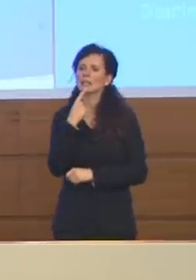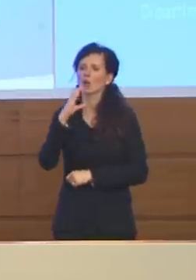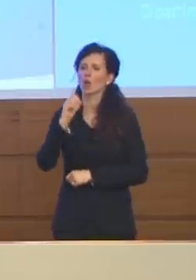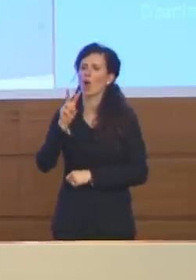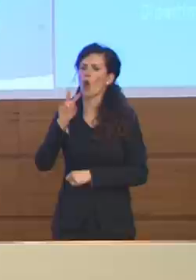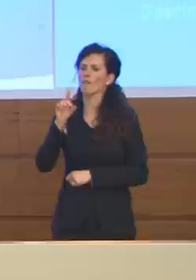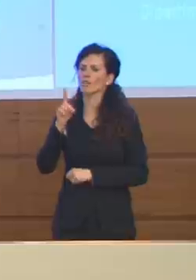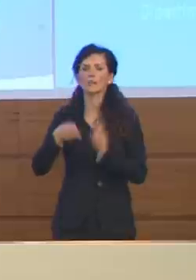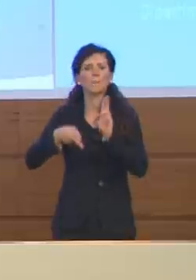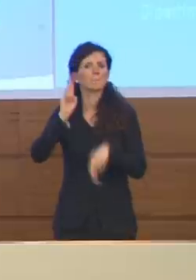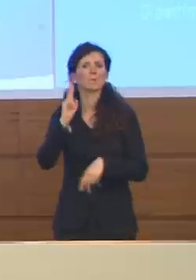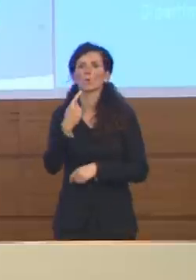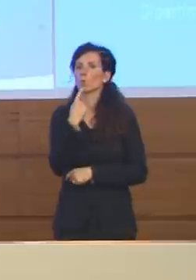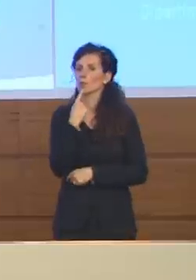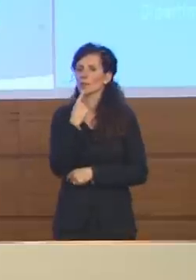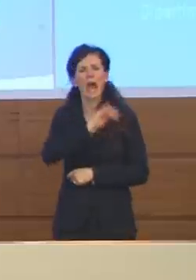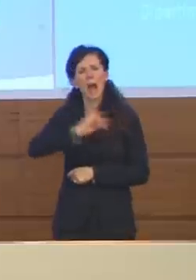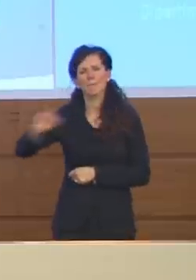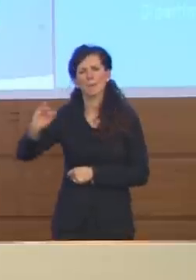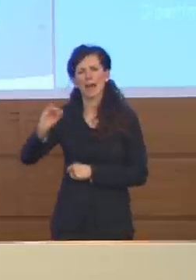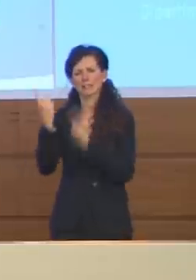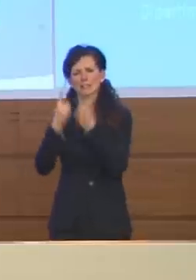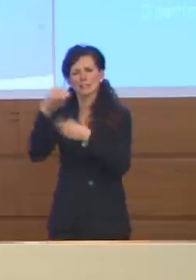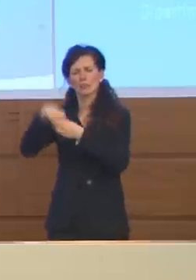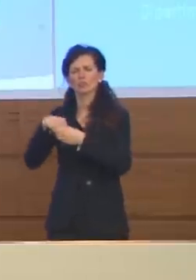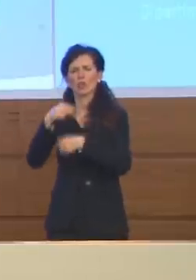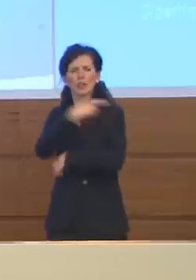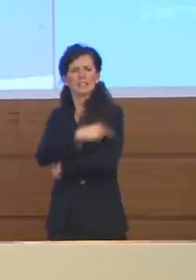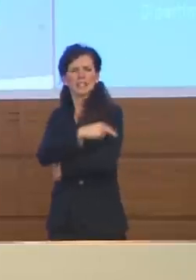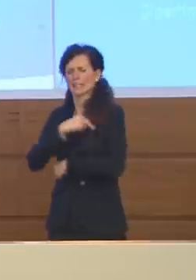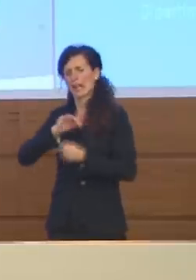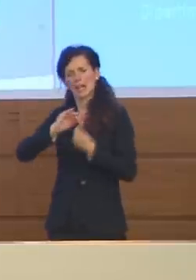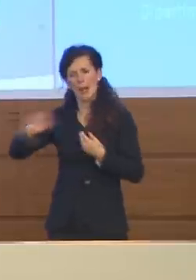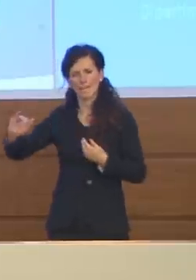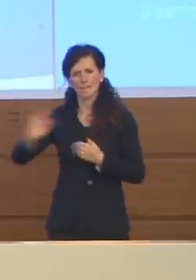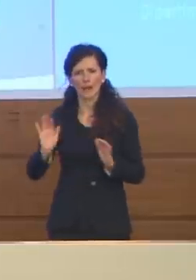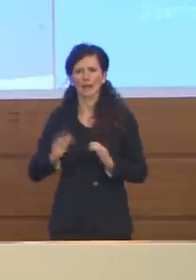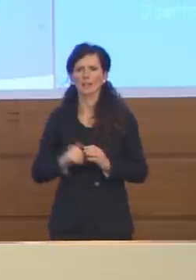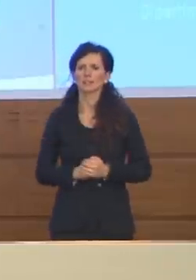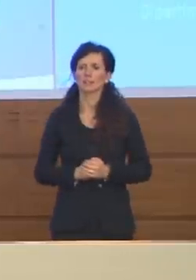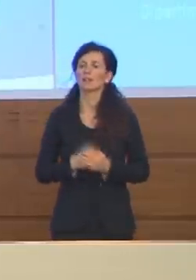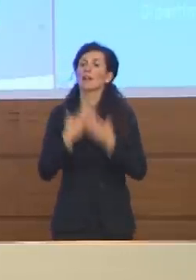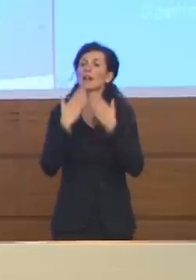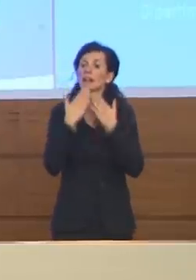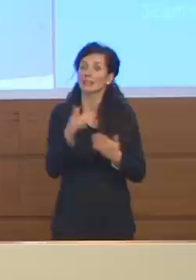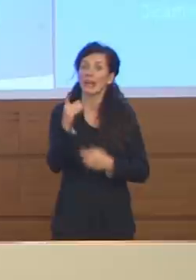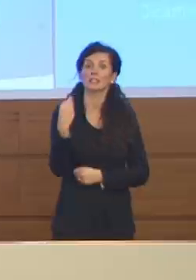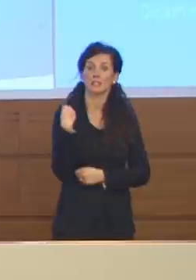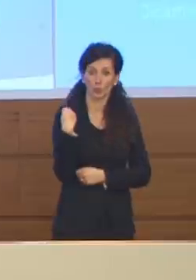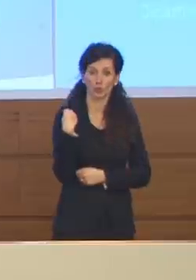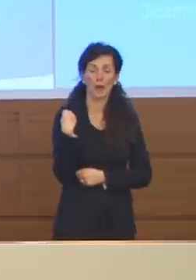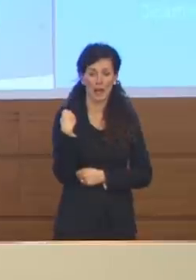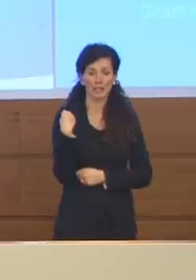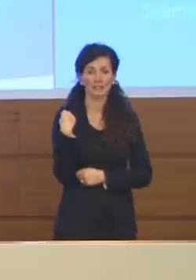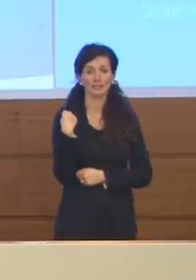parte ovviamente quelle sanitarie grazie per la domanda chi è straordinariamente